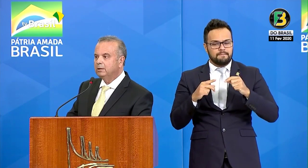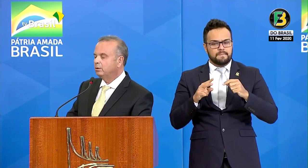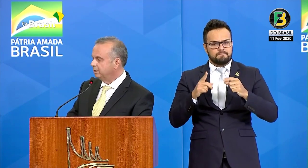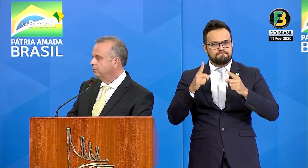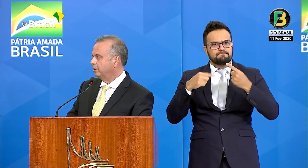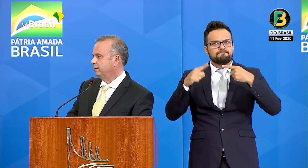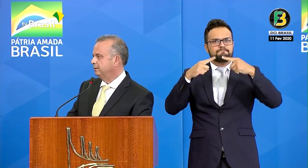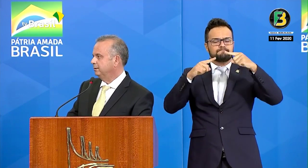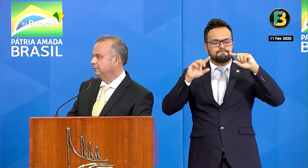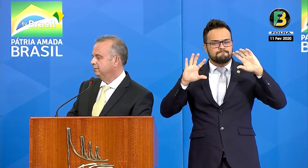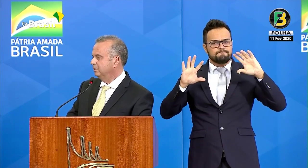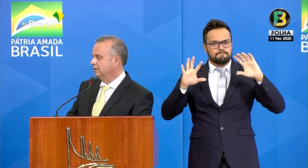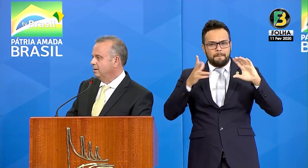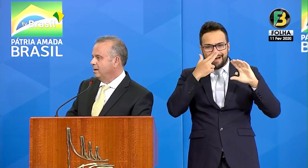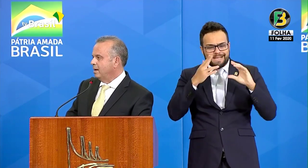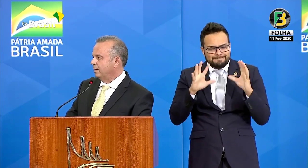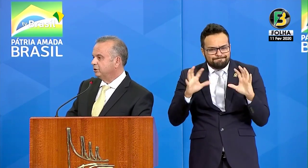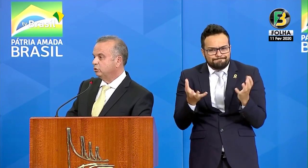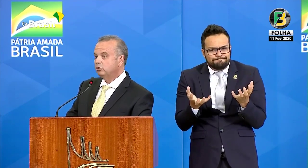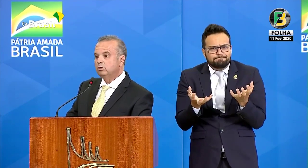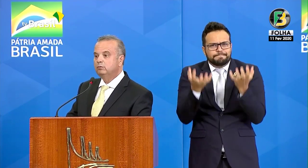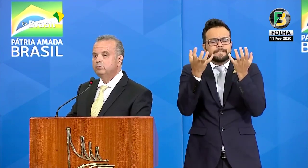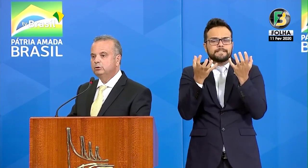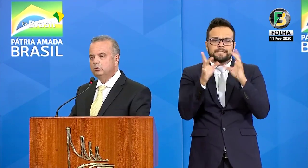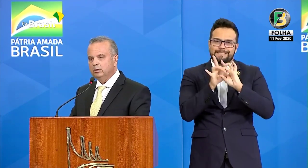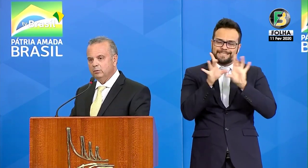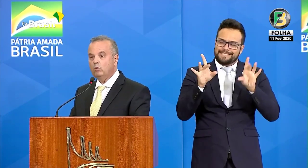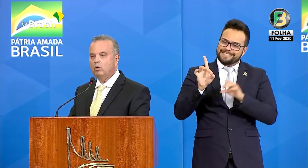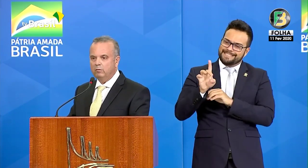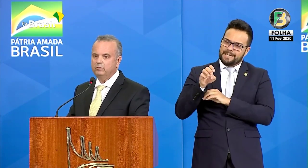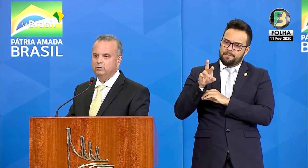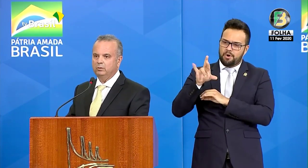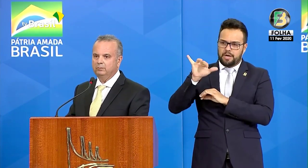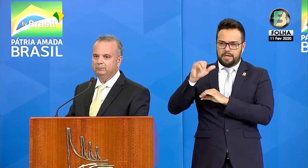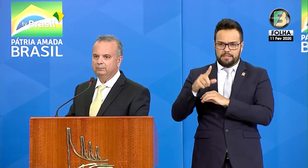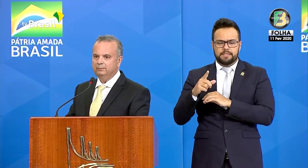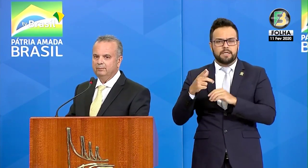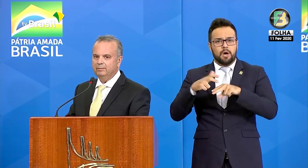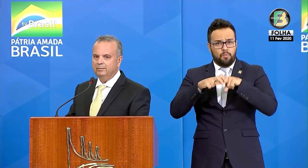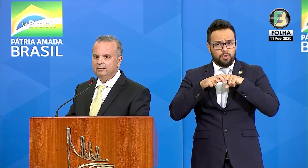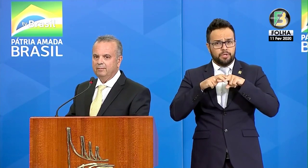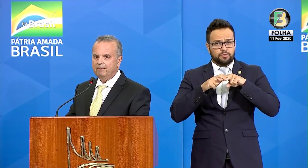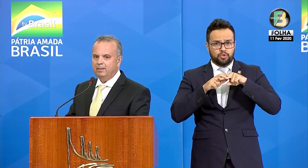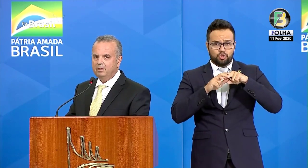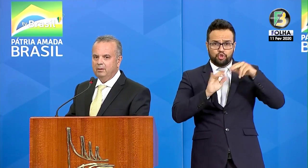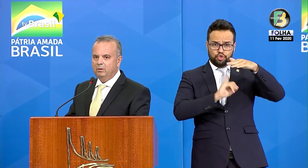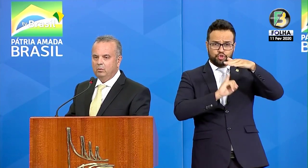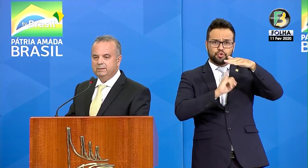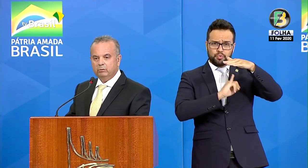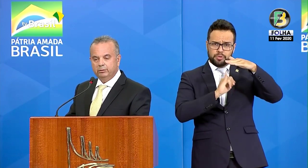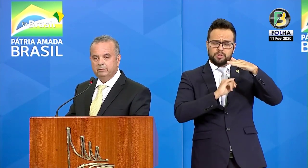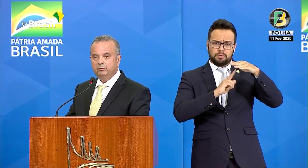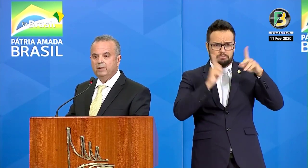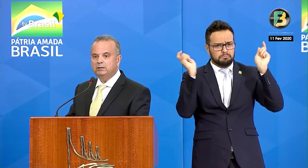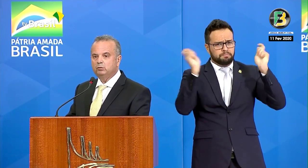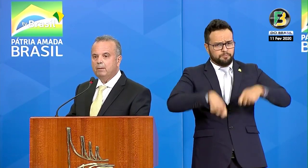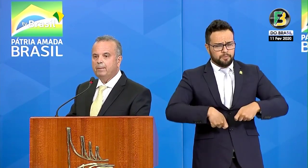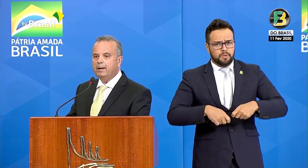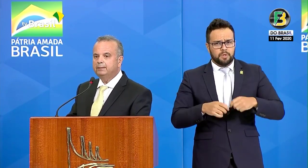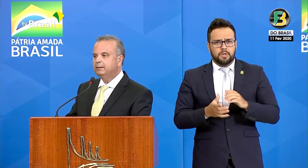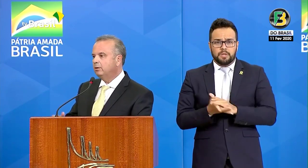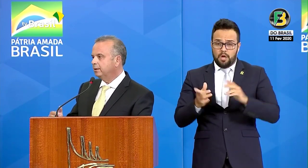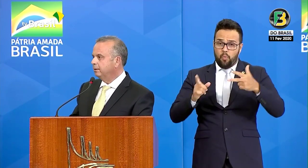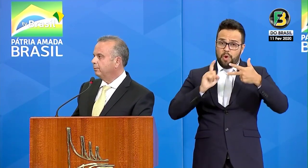amadurecimento da nossa democracia. As instituições funcionam, e como funcionam? O Executivo faz a